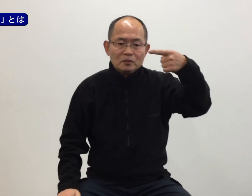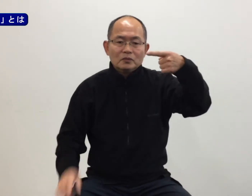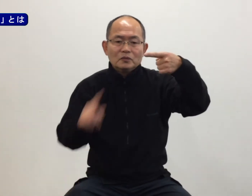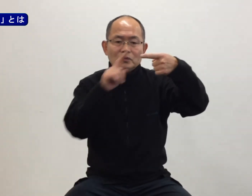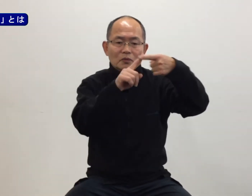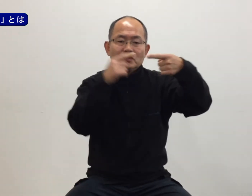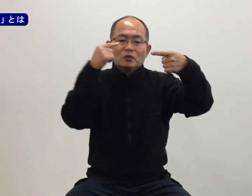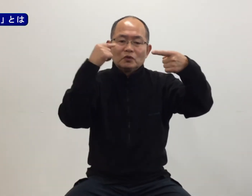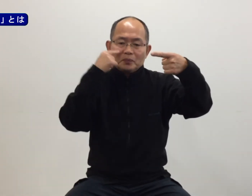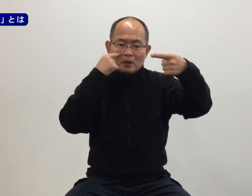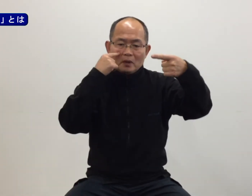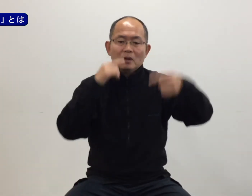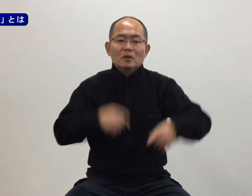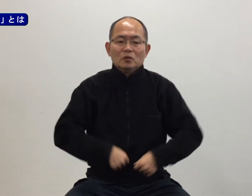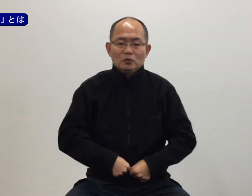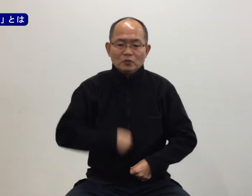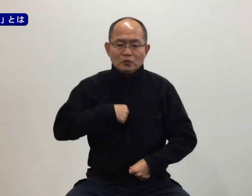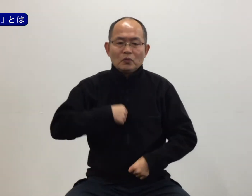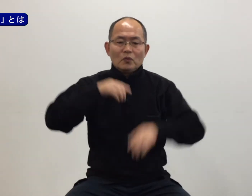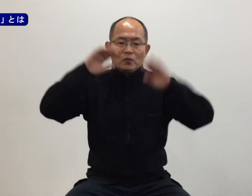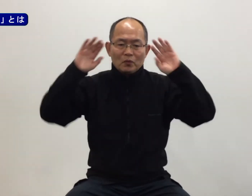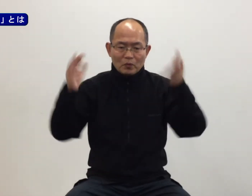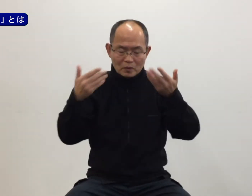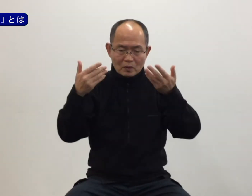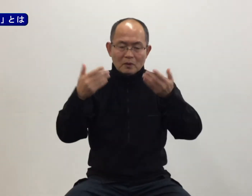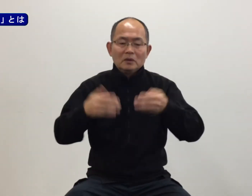一つは不当な差別的取扱い